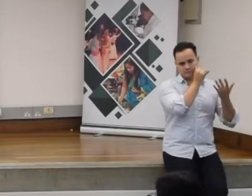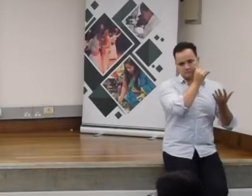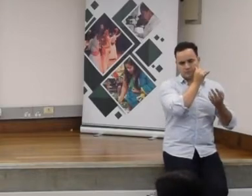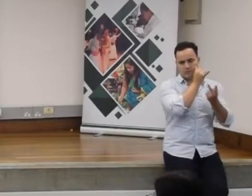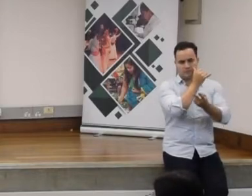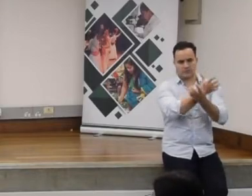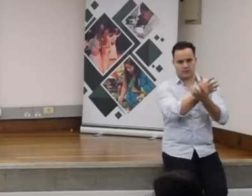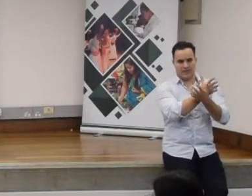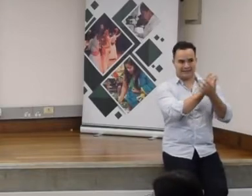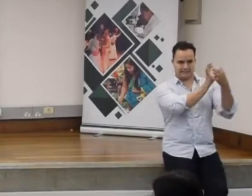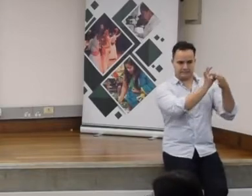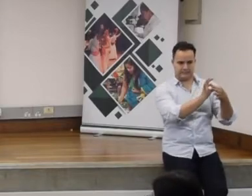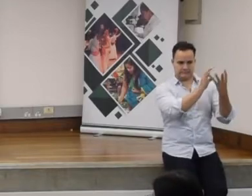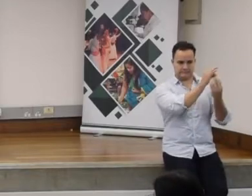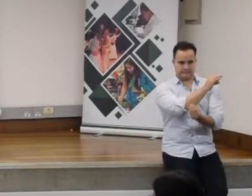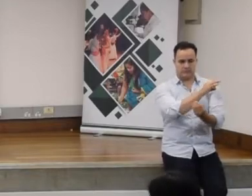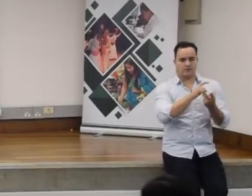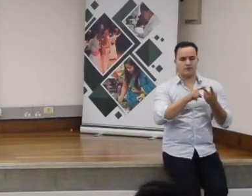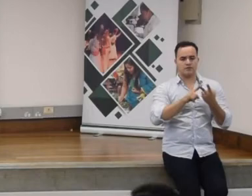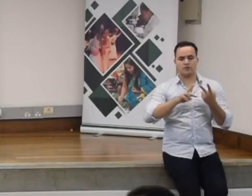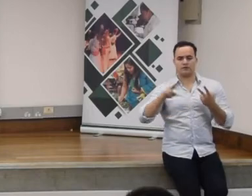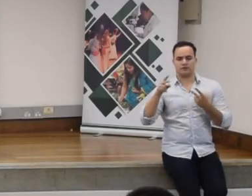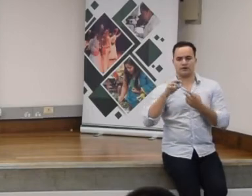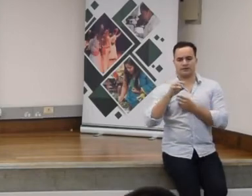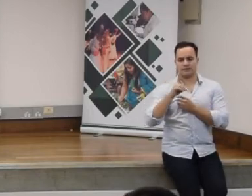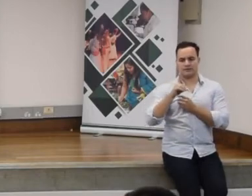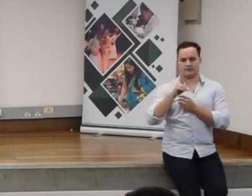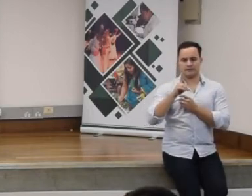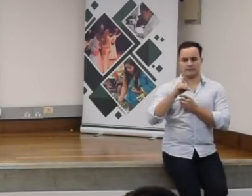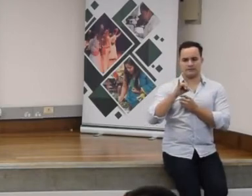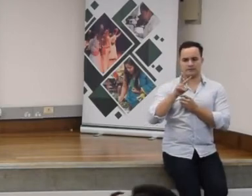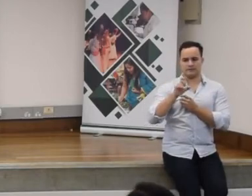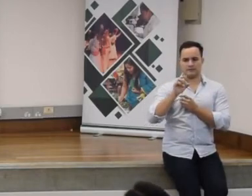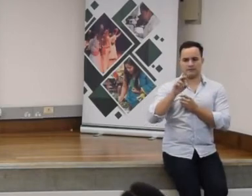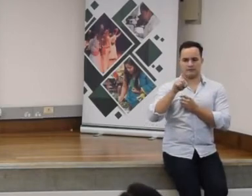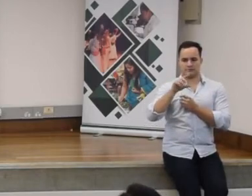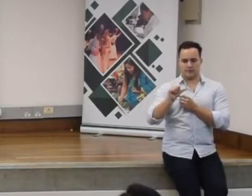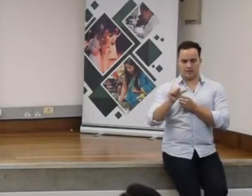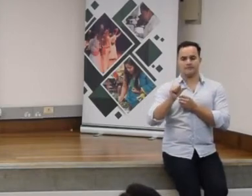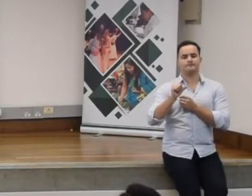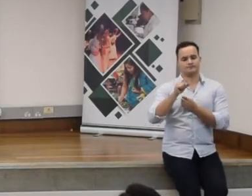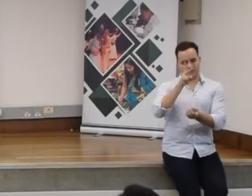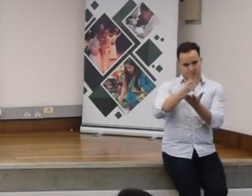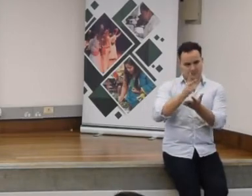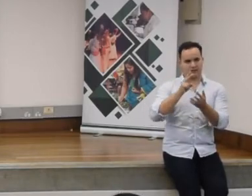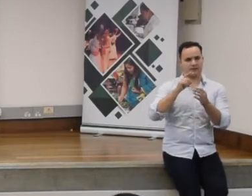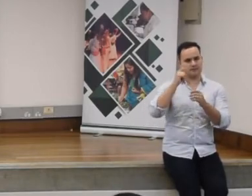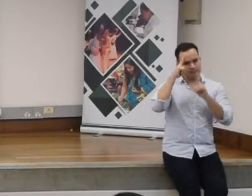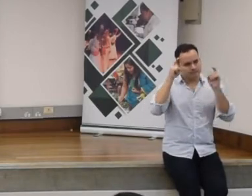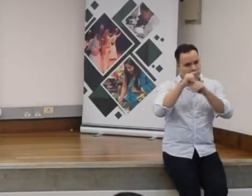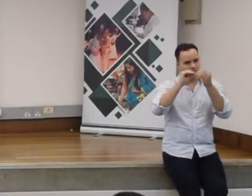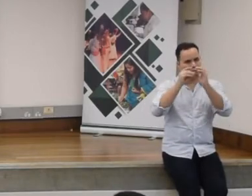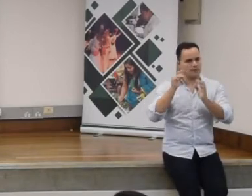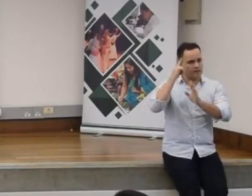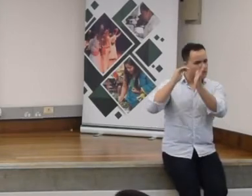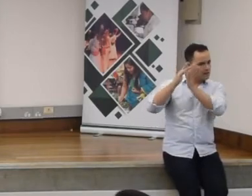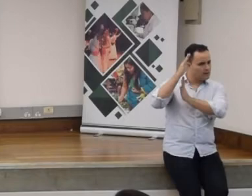Naturales, y Diversa, Diversidades y Saberes Ancestrales, que hace parte de la Facultad de